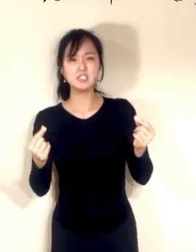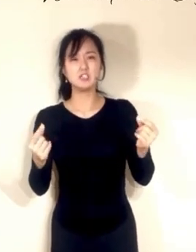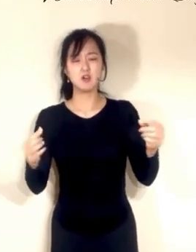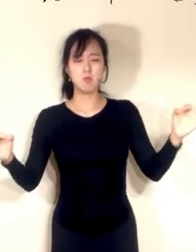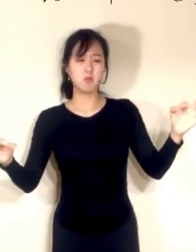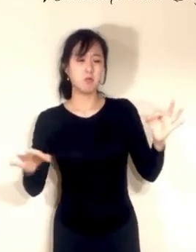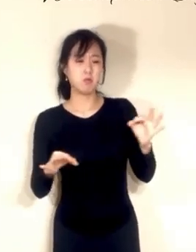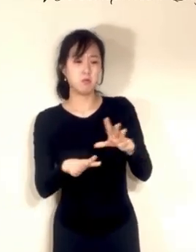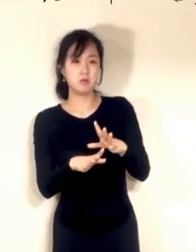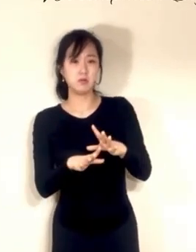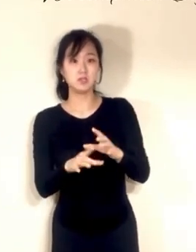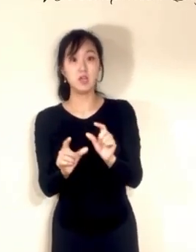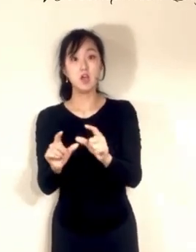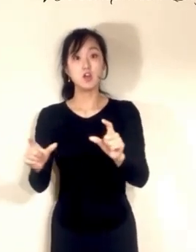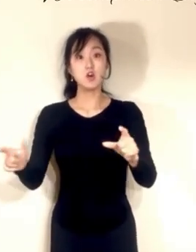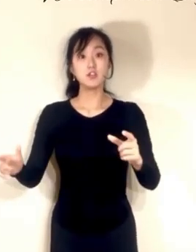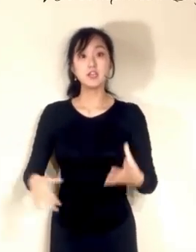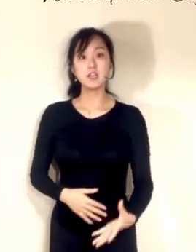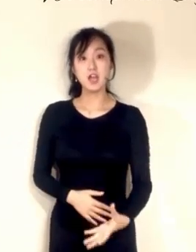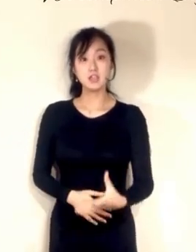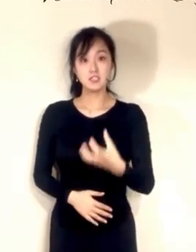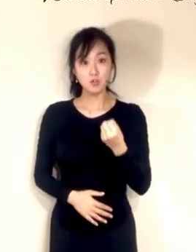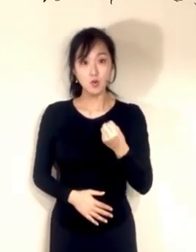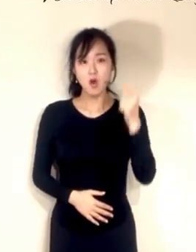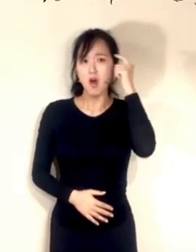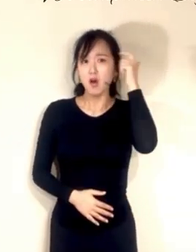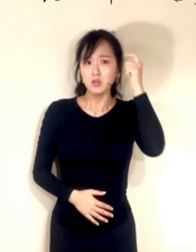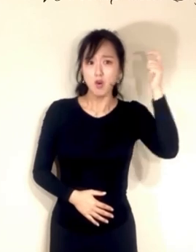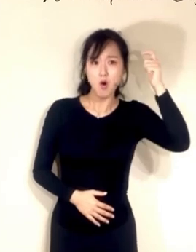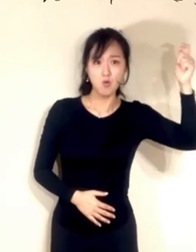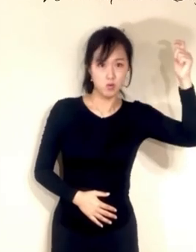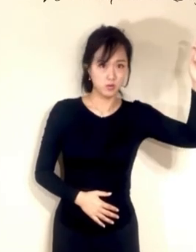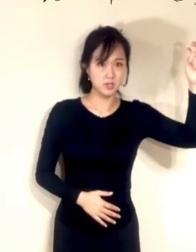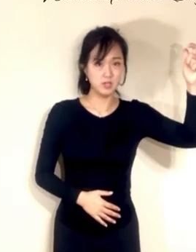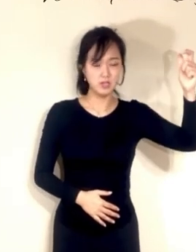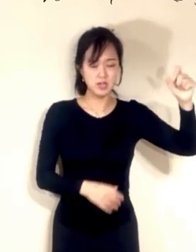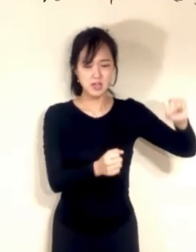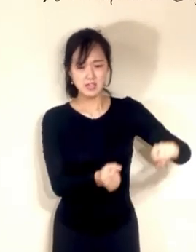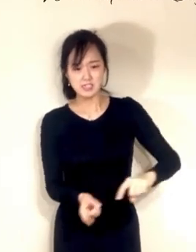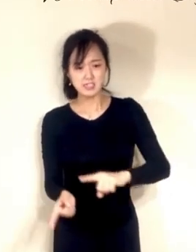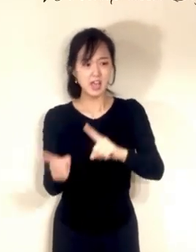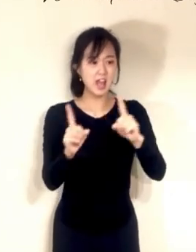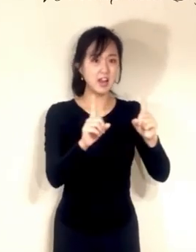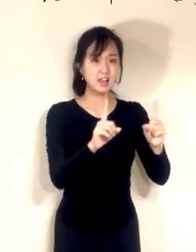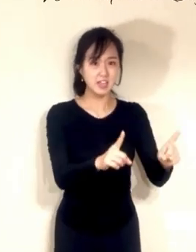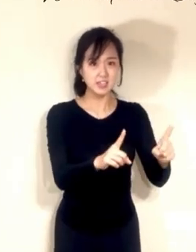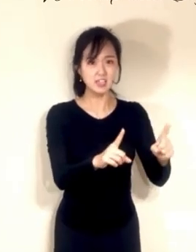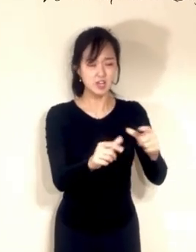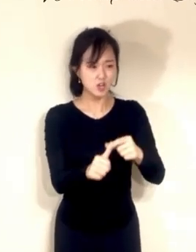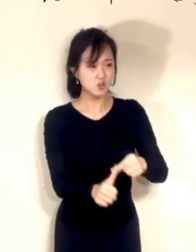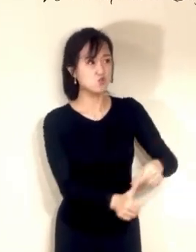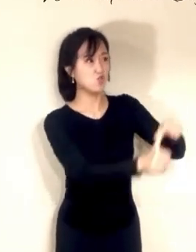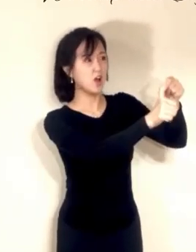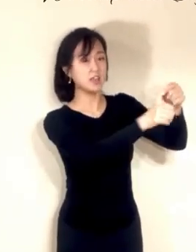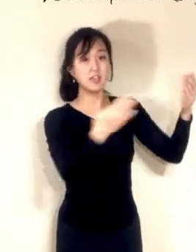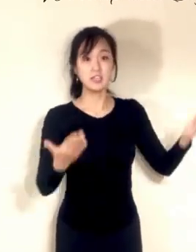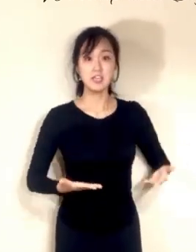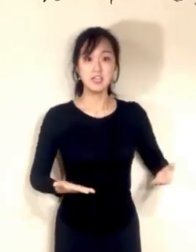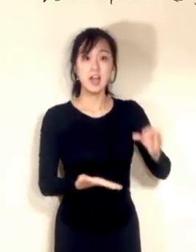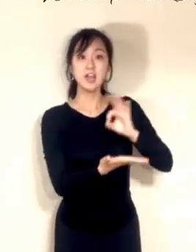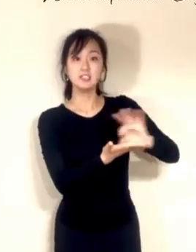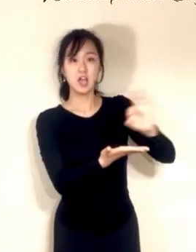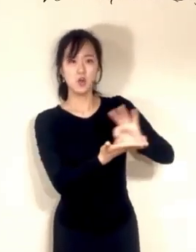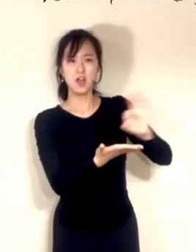사라질 것들로 영혼을 구원하는 일, 영혼을 살리는 일에 사용하여 천하보다 귀한